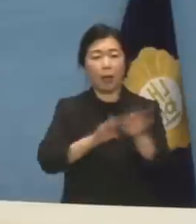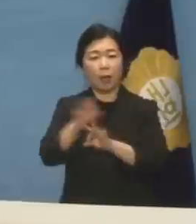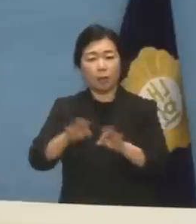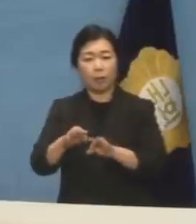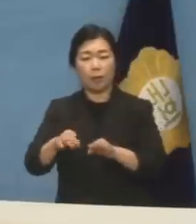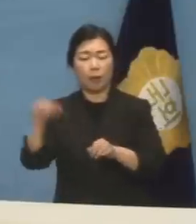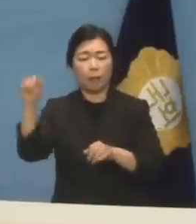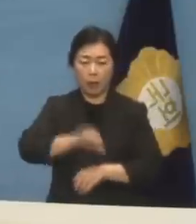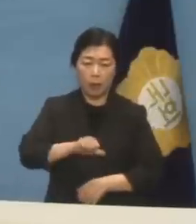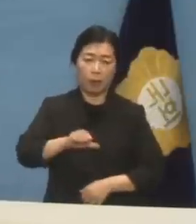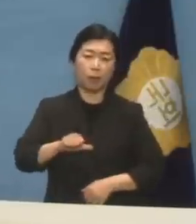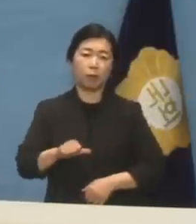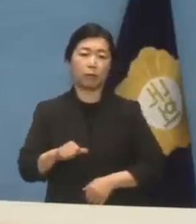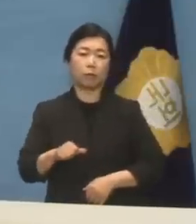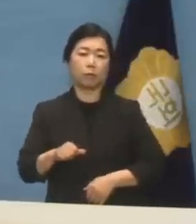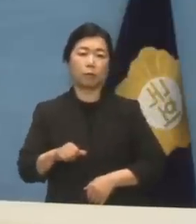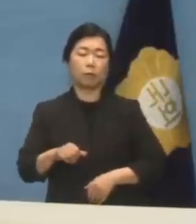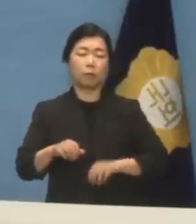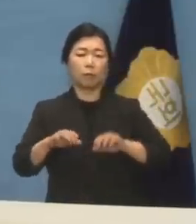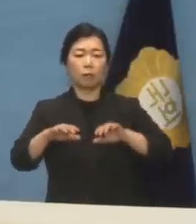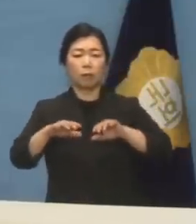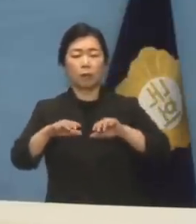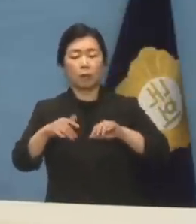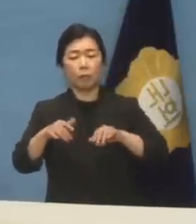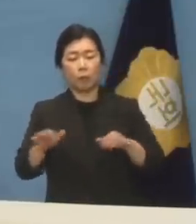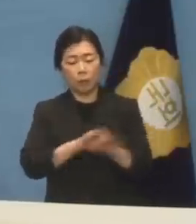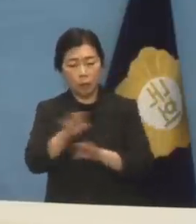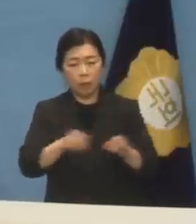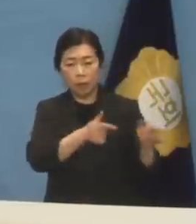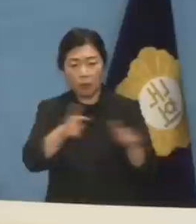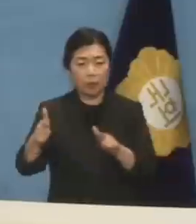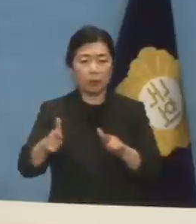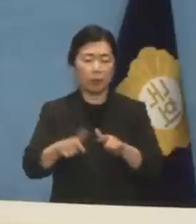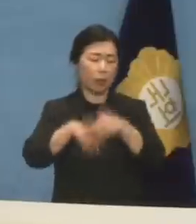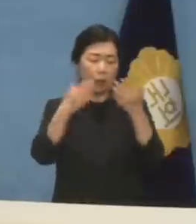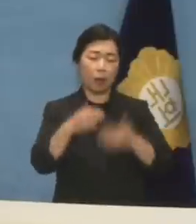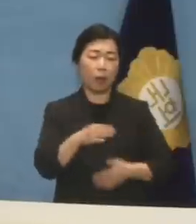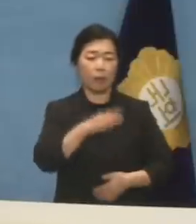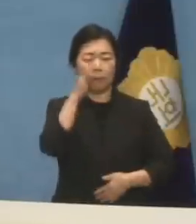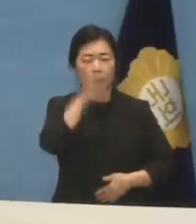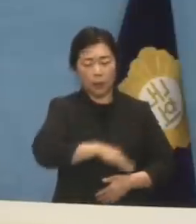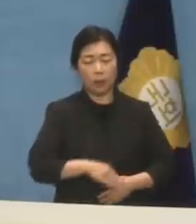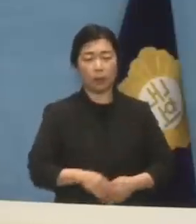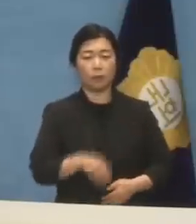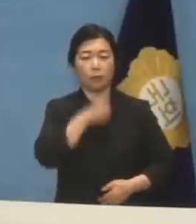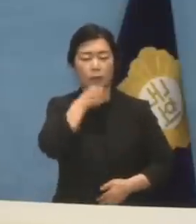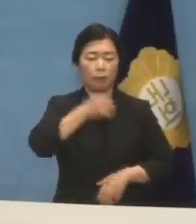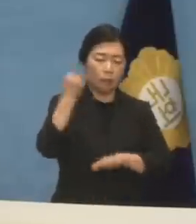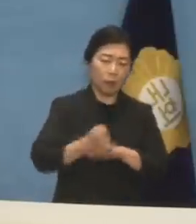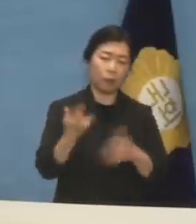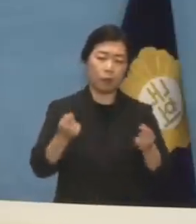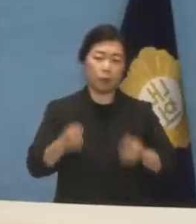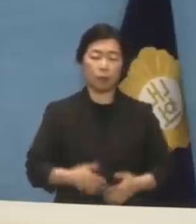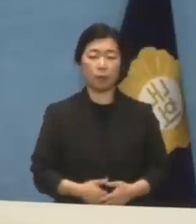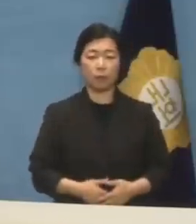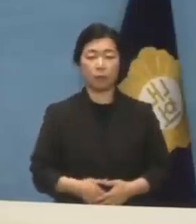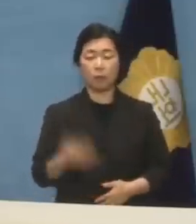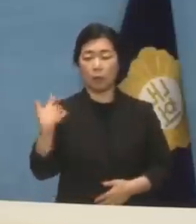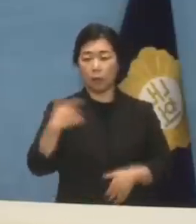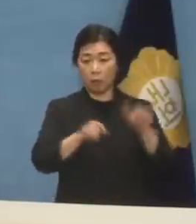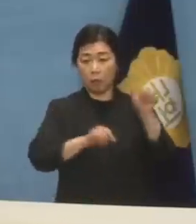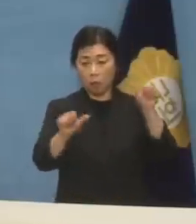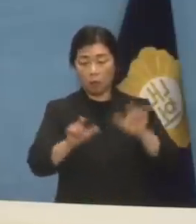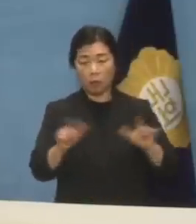경제는 파탄, 이것이 윤석열 정권 1년의 성적표입니다. 지난 5월 1일 건설노동자